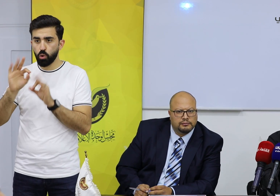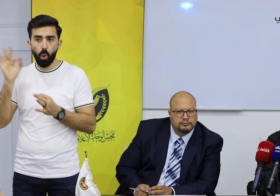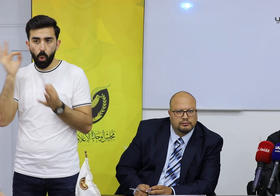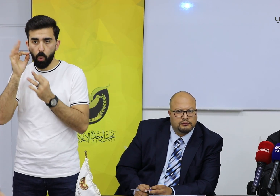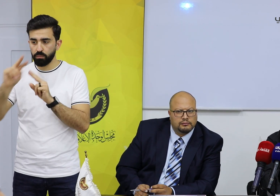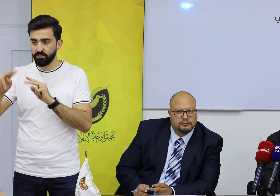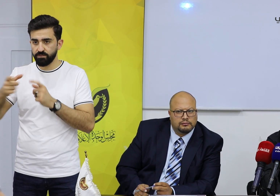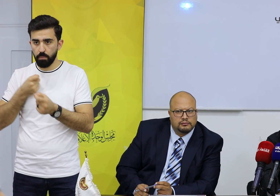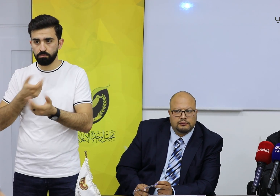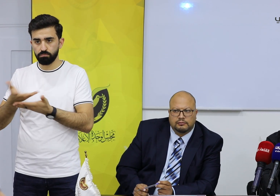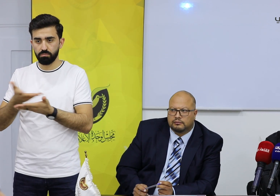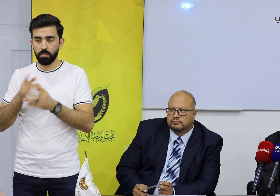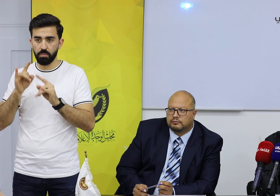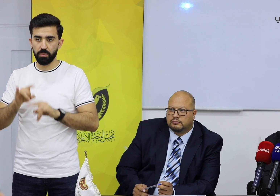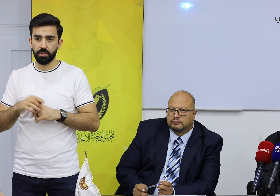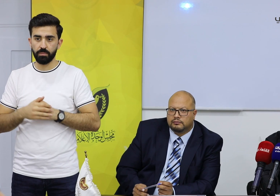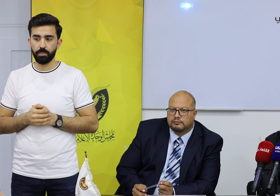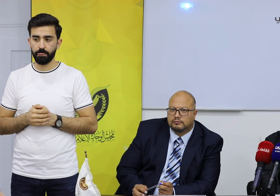بتقرأي. هم يعني الآن بعده